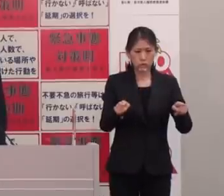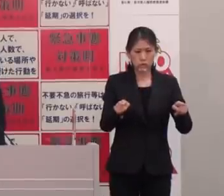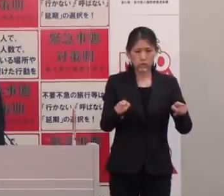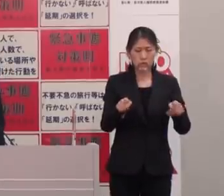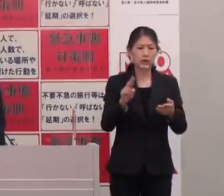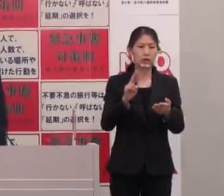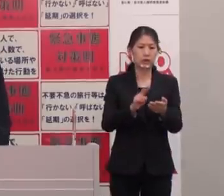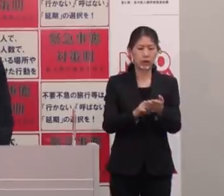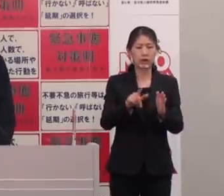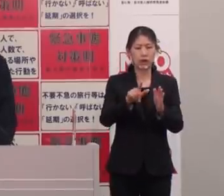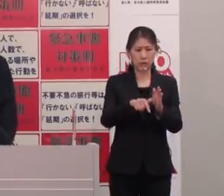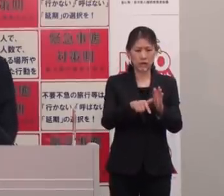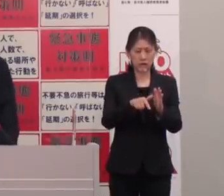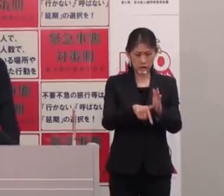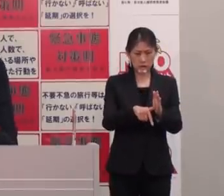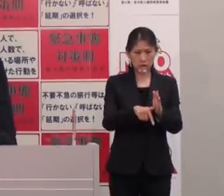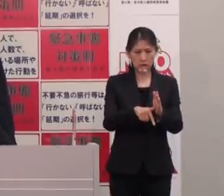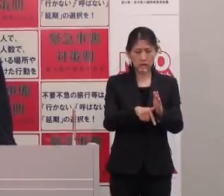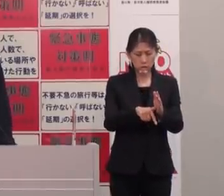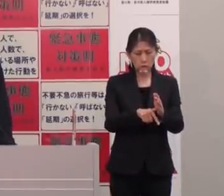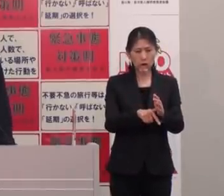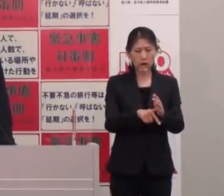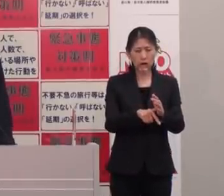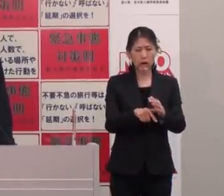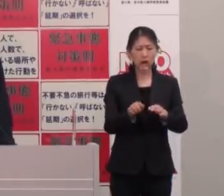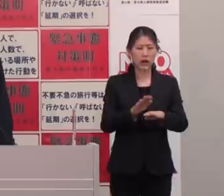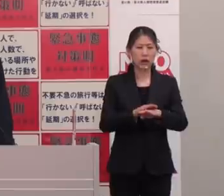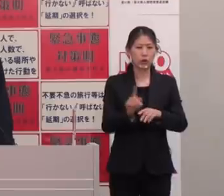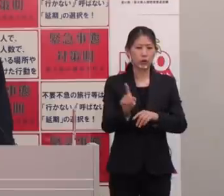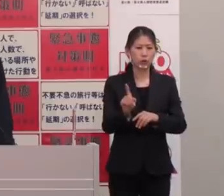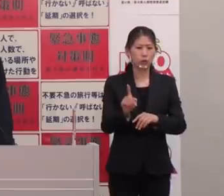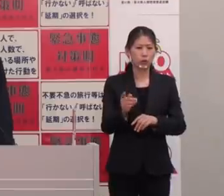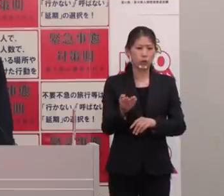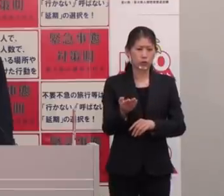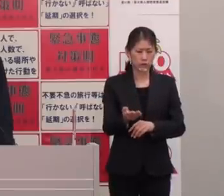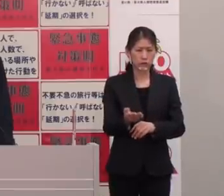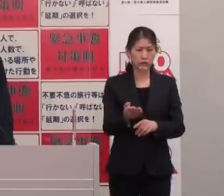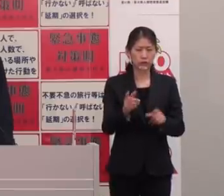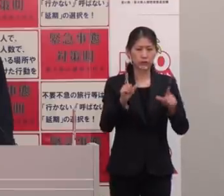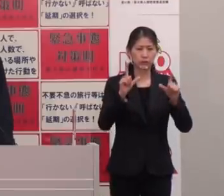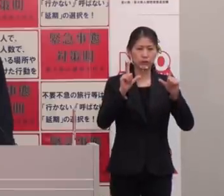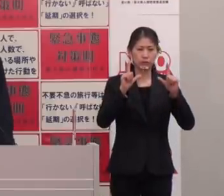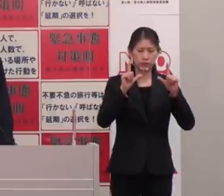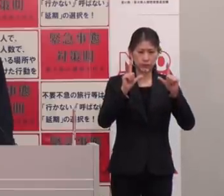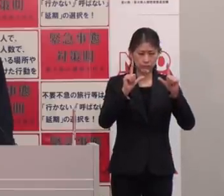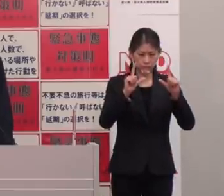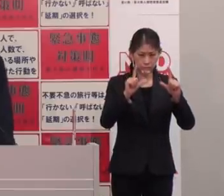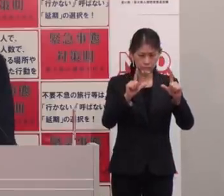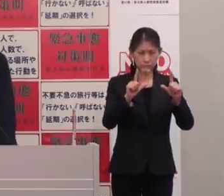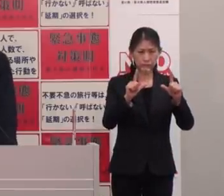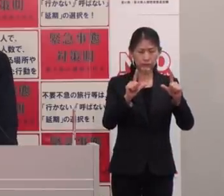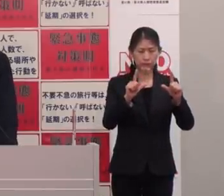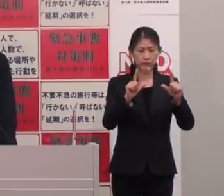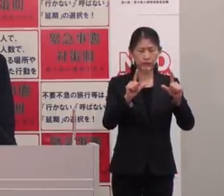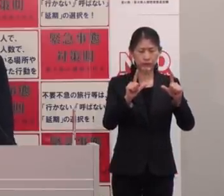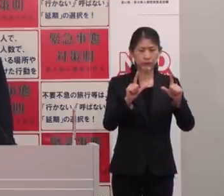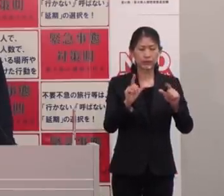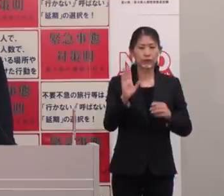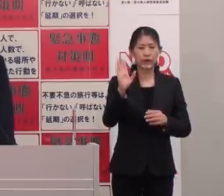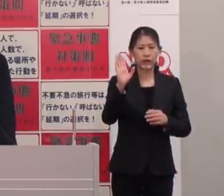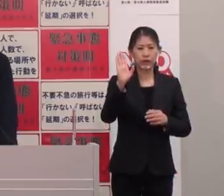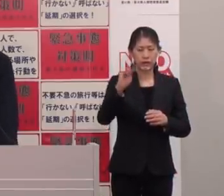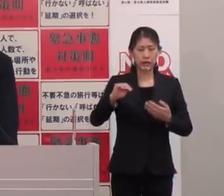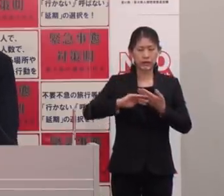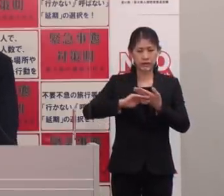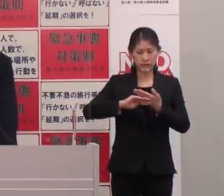これは、今申し上げたのは対処方針上は県外との往来ということであり